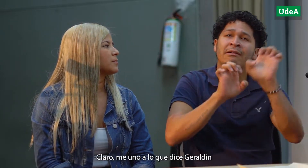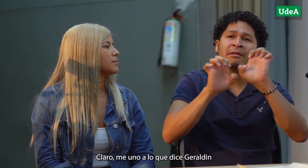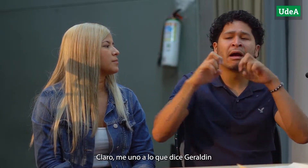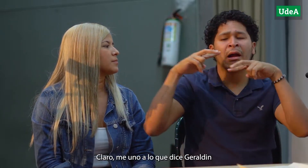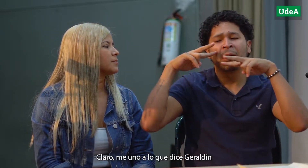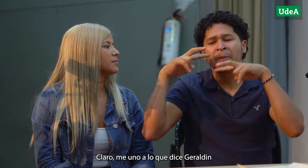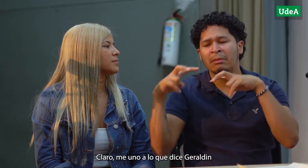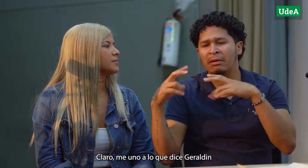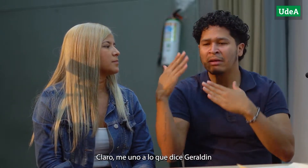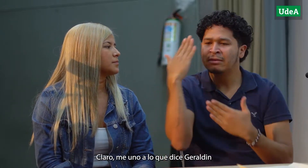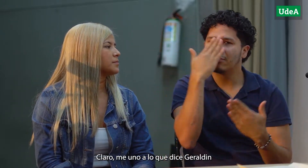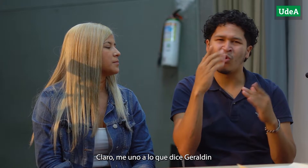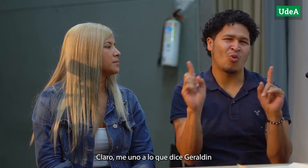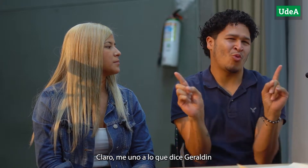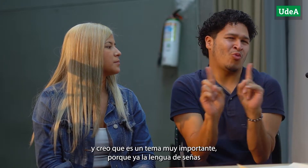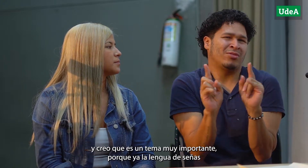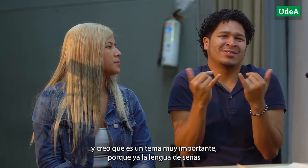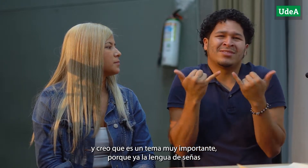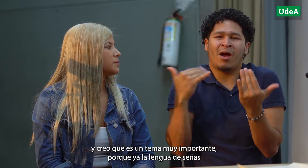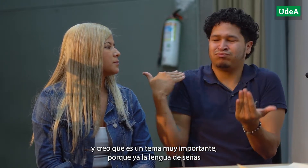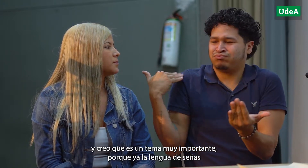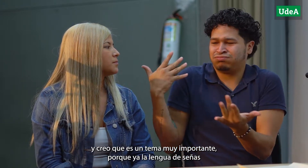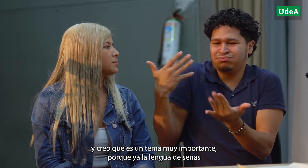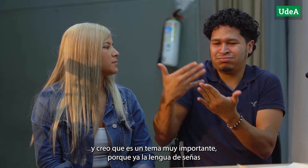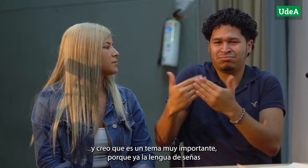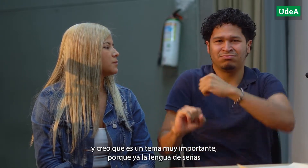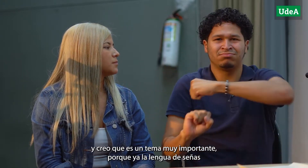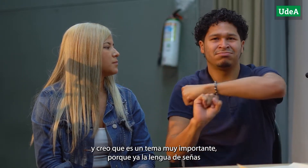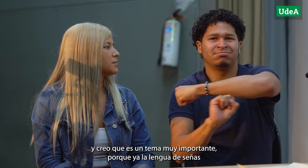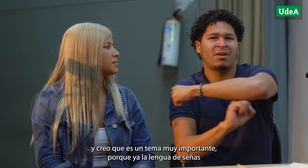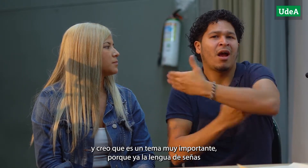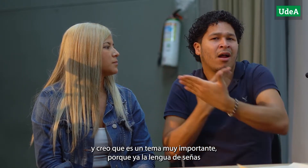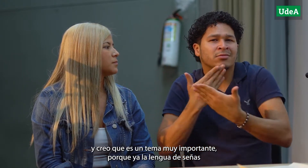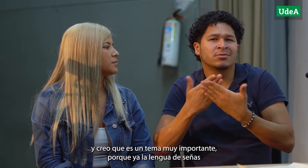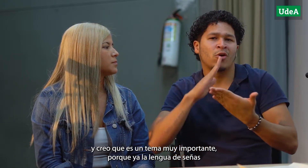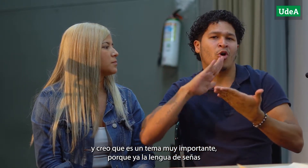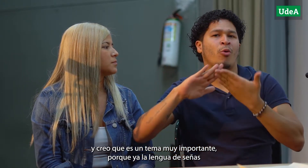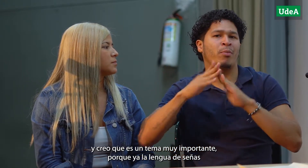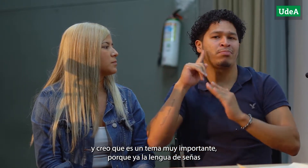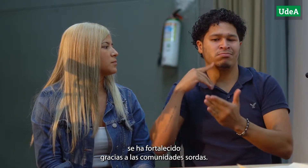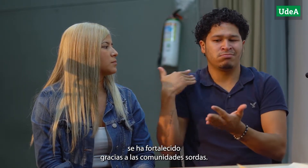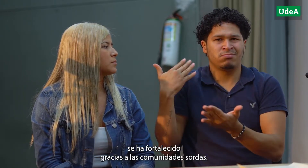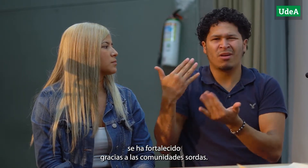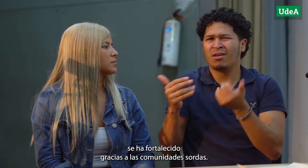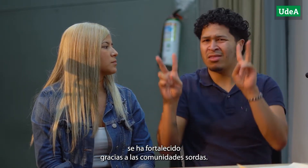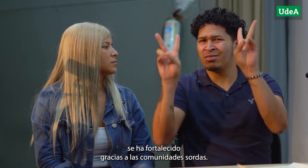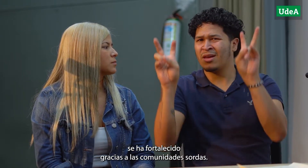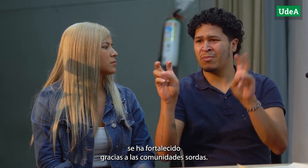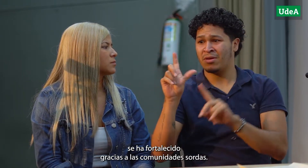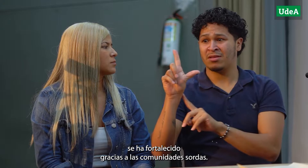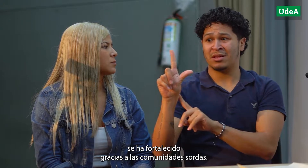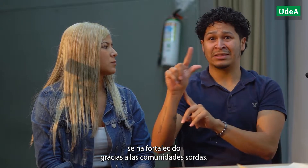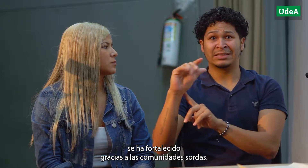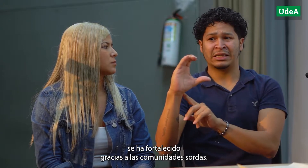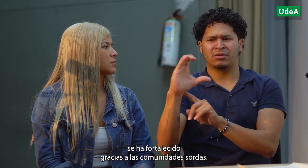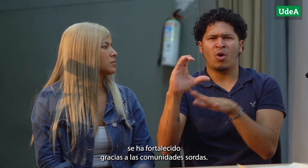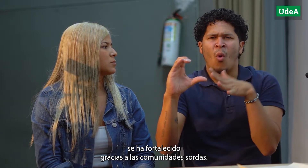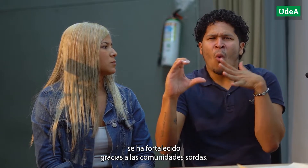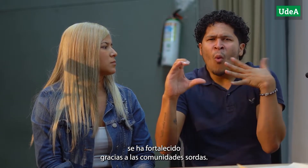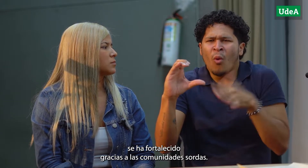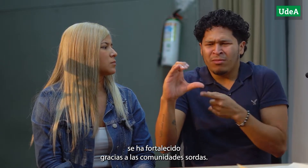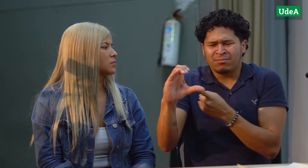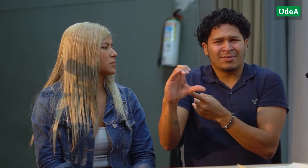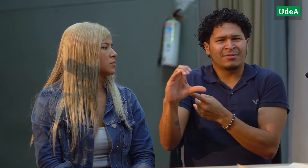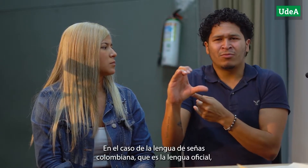Claro, me uno a lo que dice Geraldine y creo que es un tema muy importante porque ya la lengua de señas se ha fortalecido gracias a las